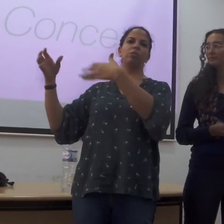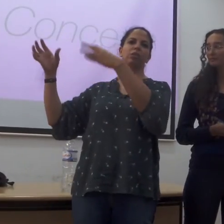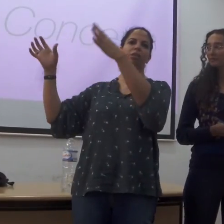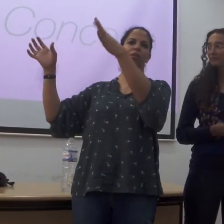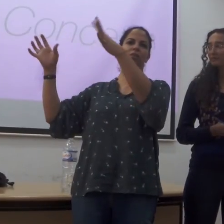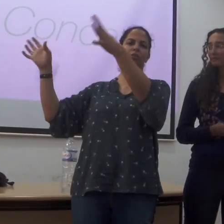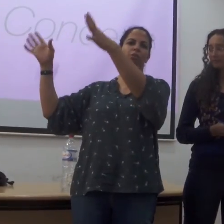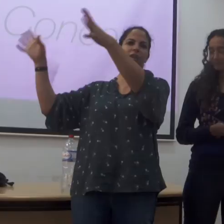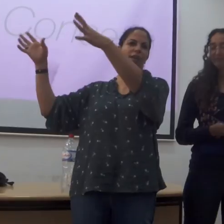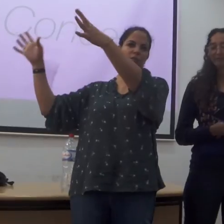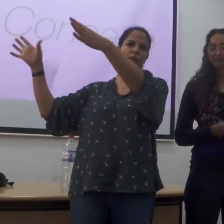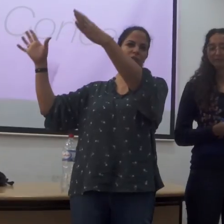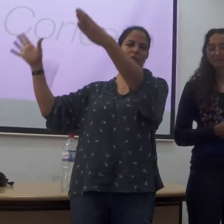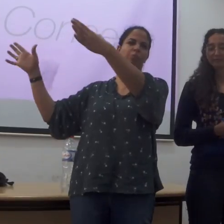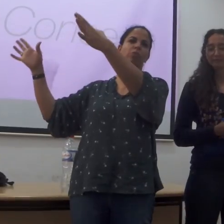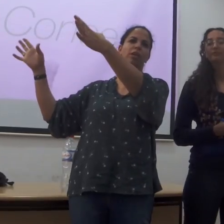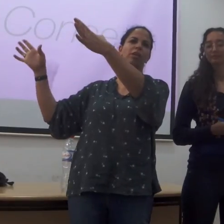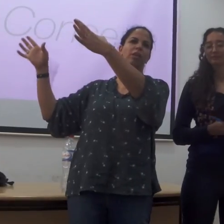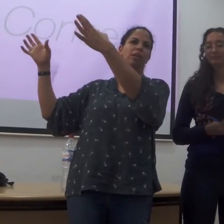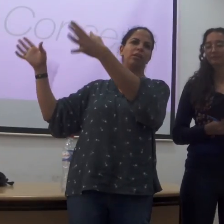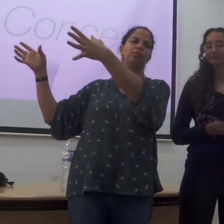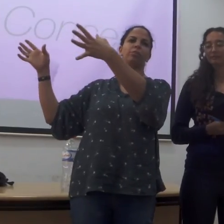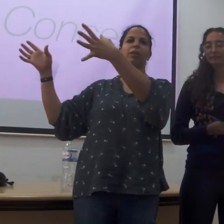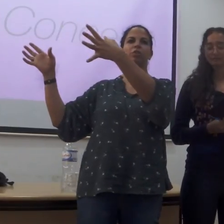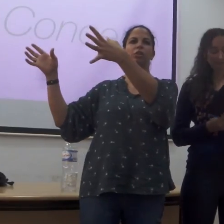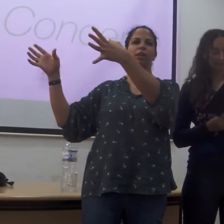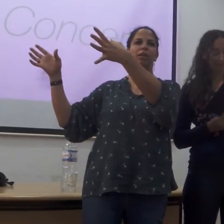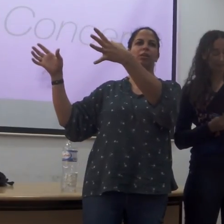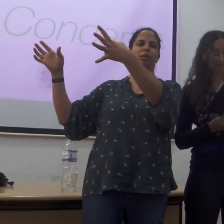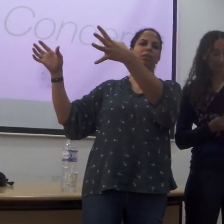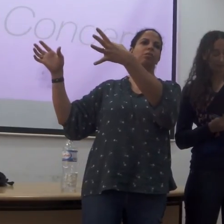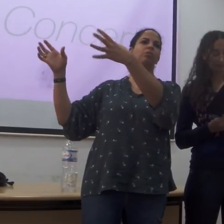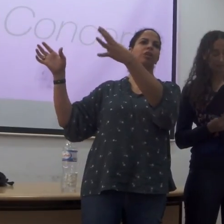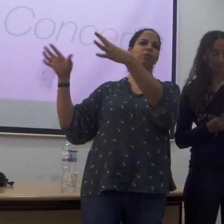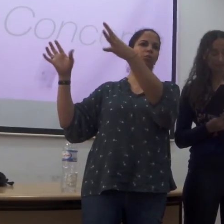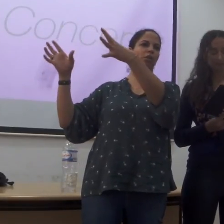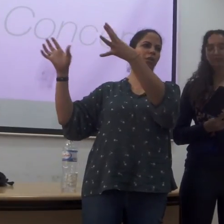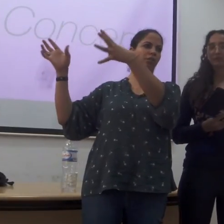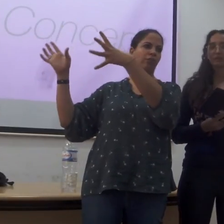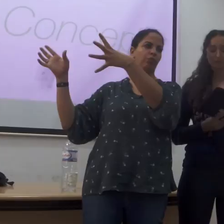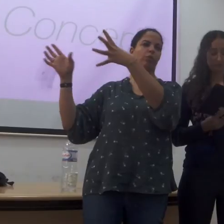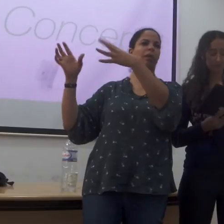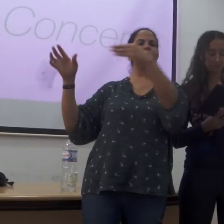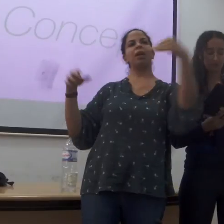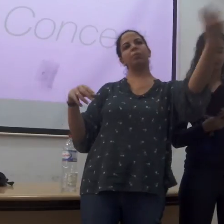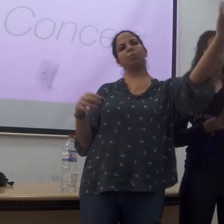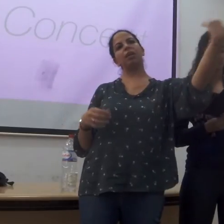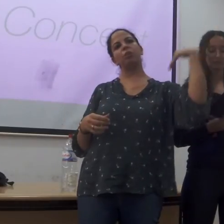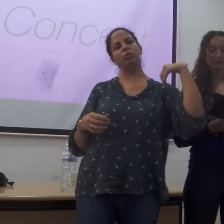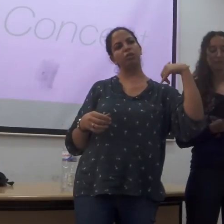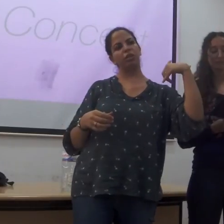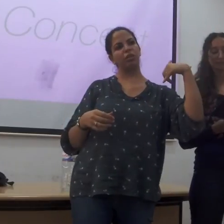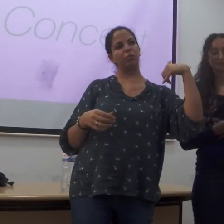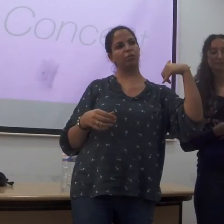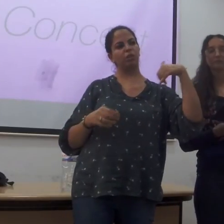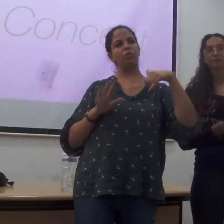يجريو للفود تراك ولا للكاميونا اللي في بارك سكرة باش ياخذوا الفلفول معناها من